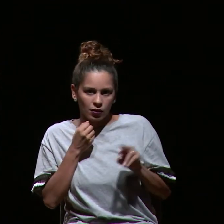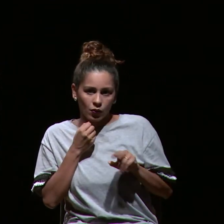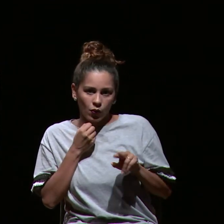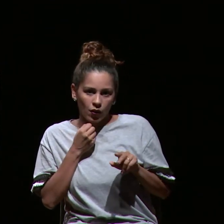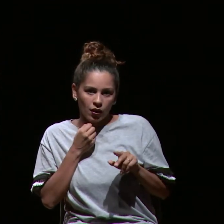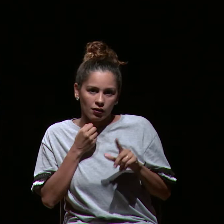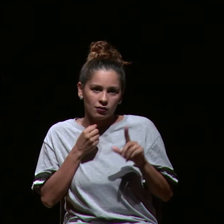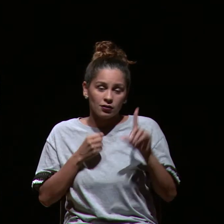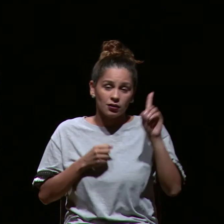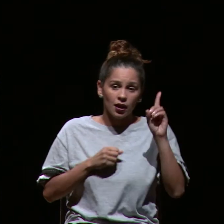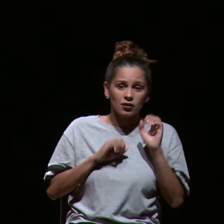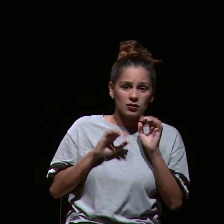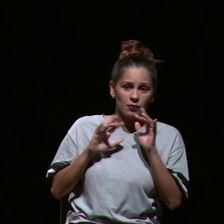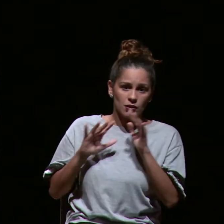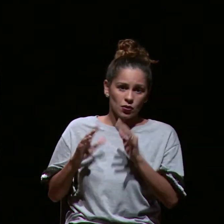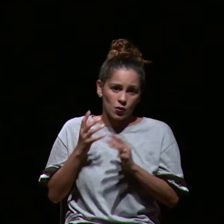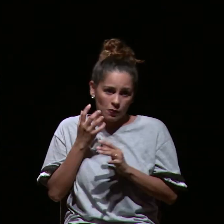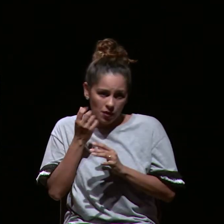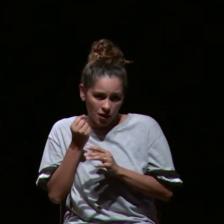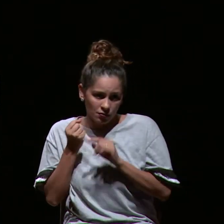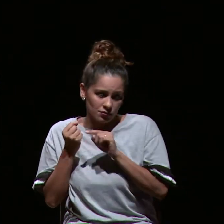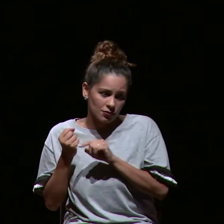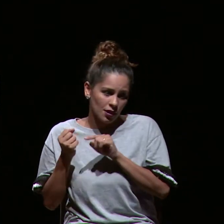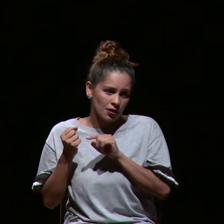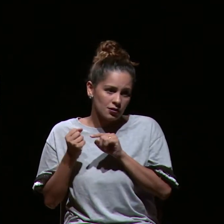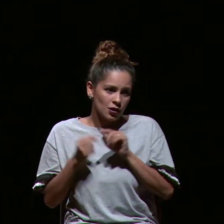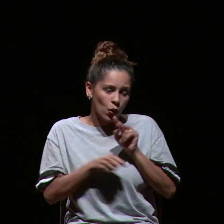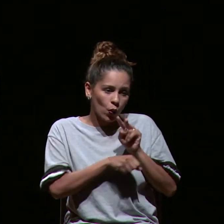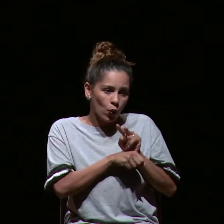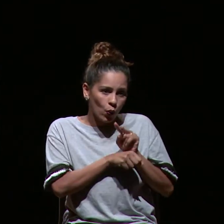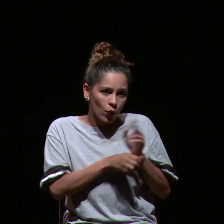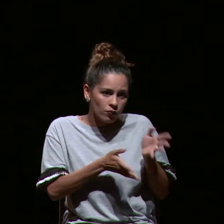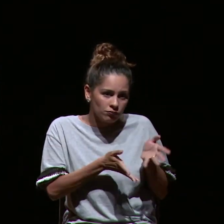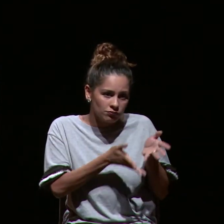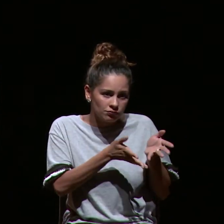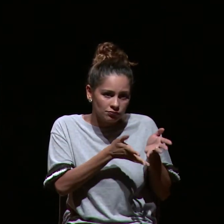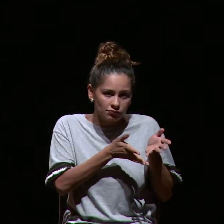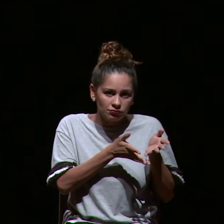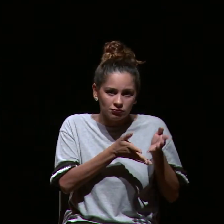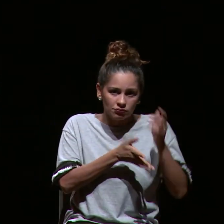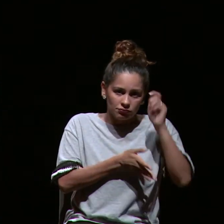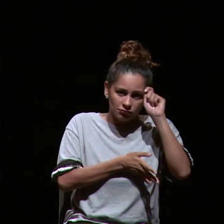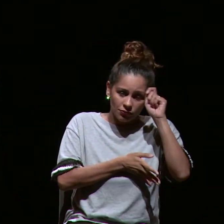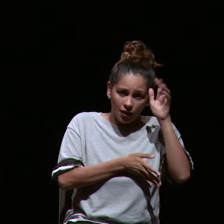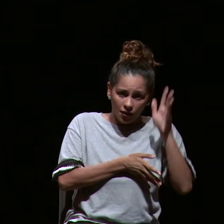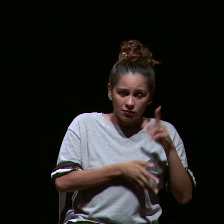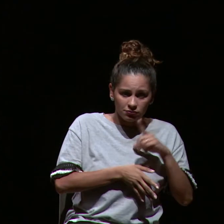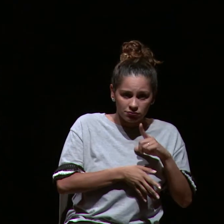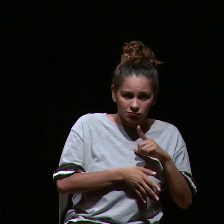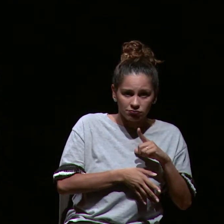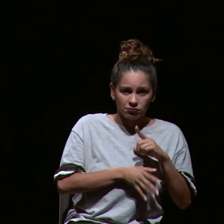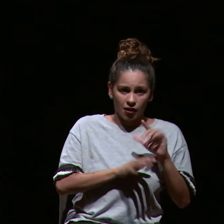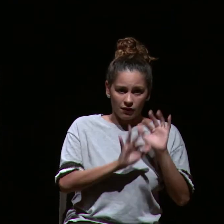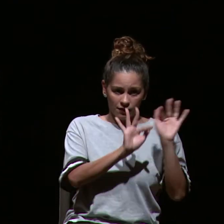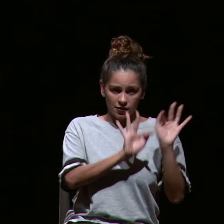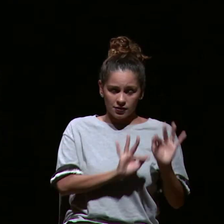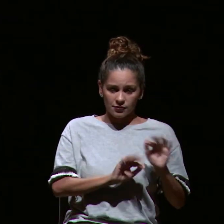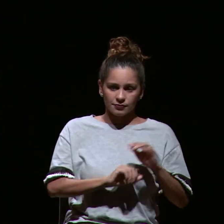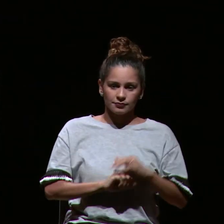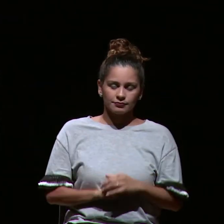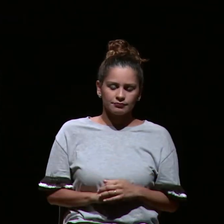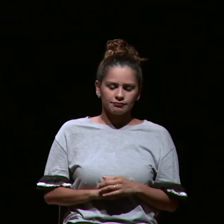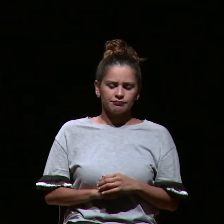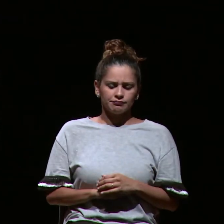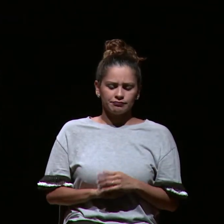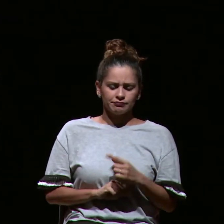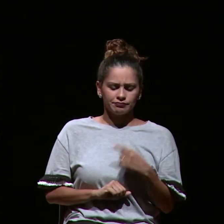felizes. Diante deste cenário, alguns pessimistas dirão que só nos resta declarar nossa eterna gratidão e submissão, mesmo que